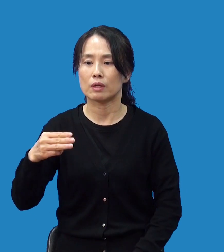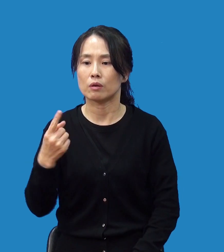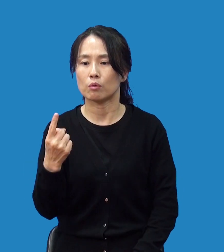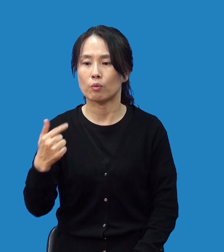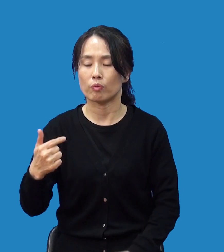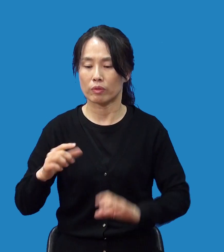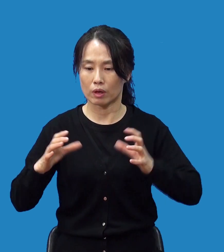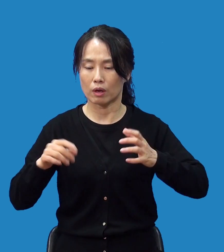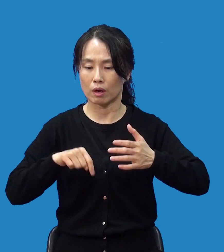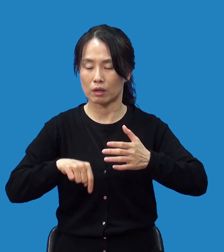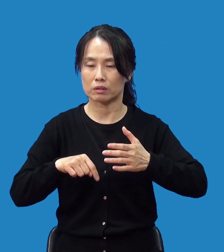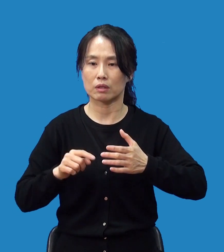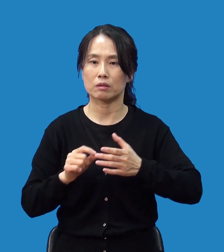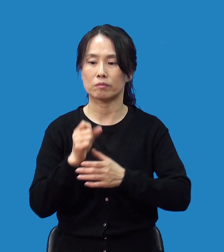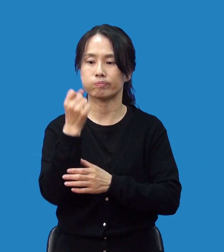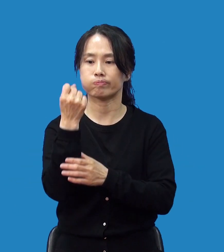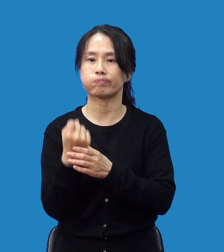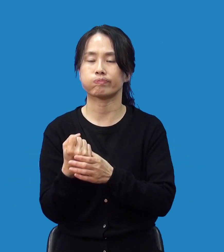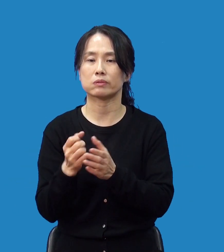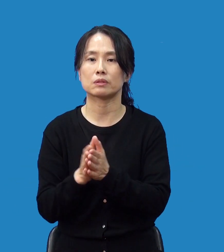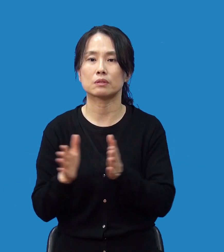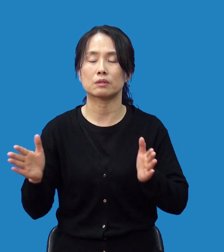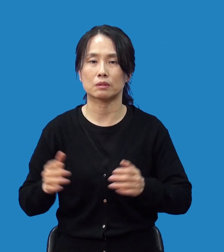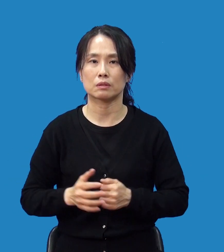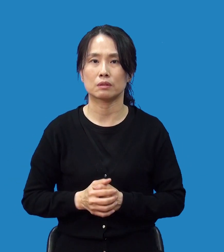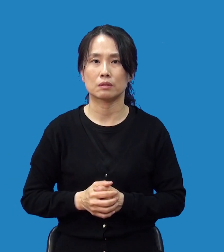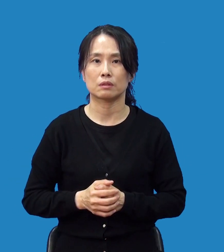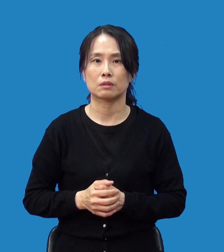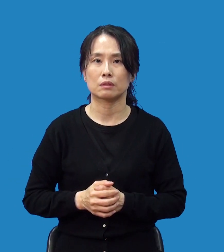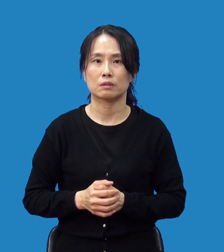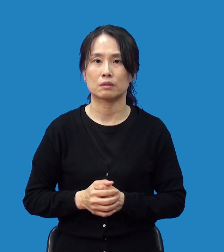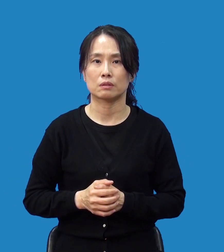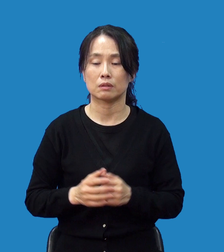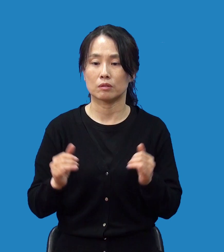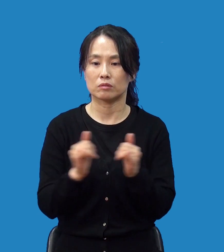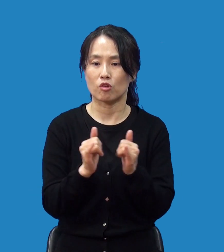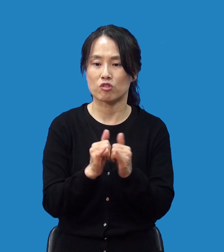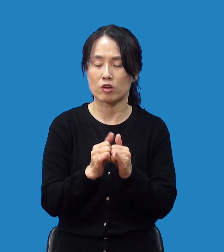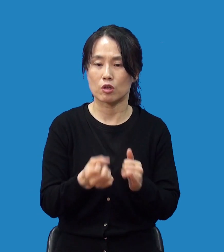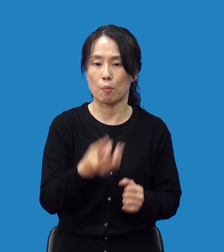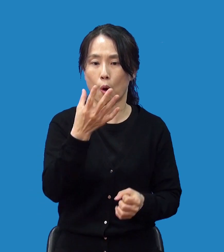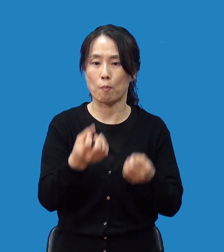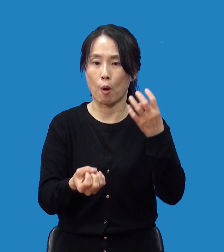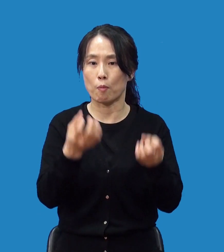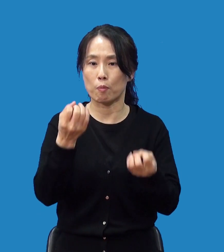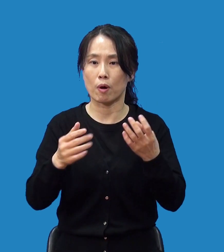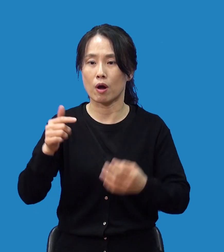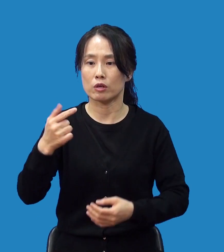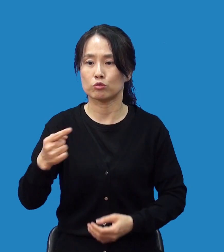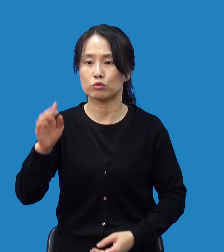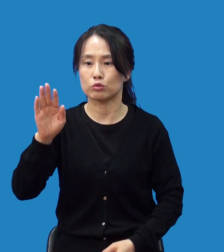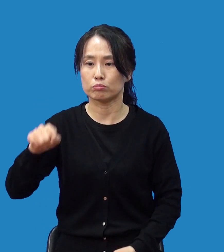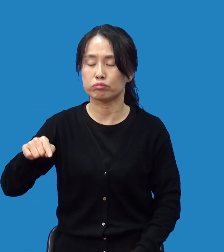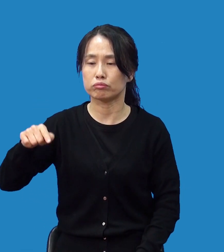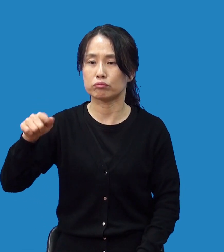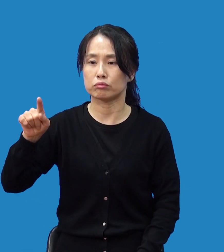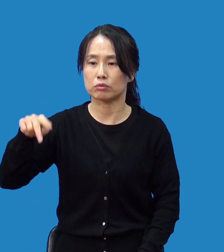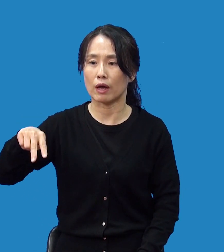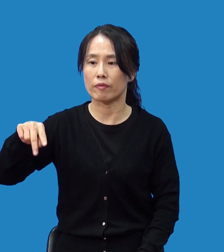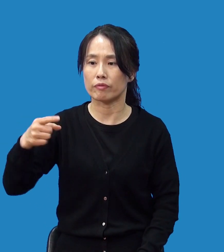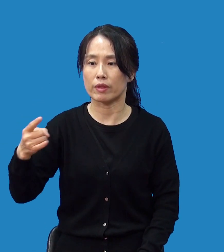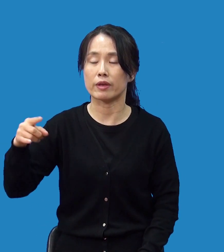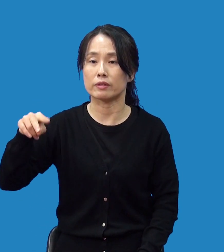종횡무진 정복 전쟁에서 승리했던 느부갓네살이 43년을 통치를